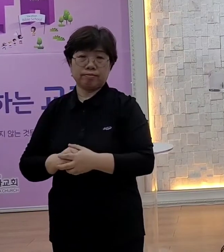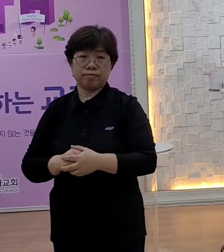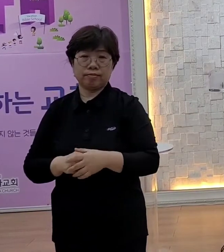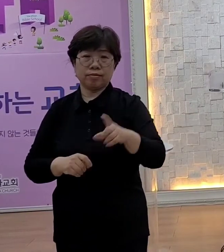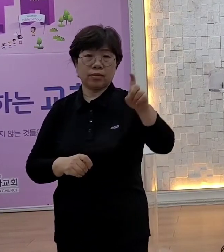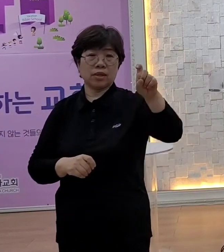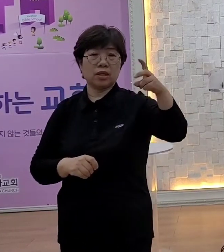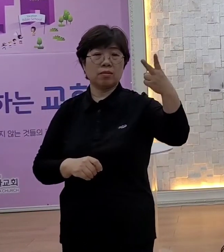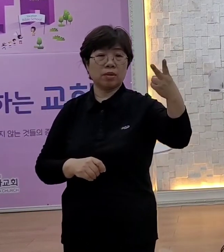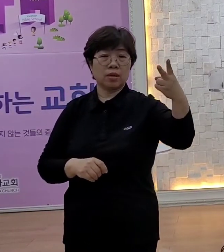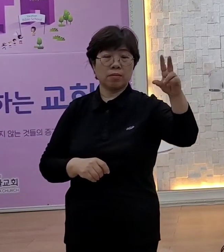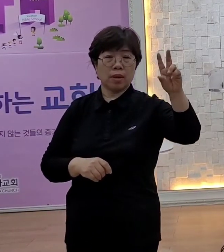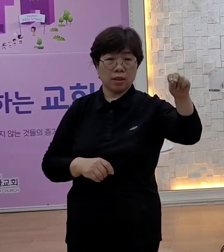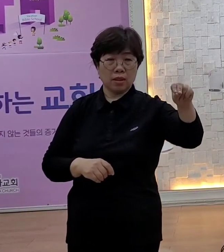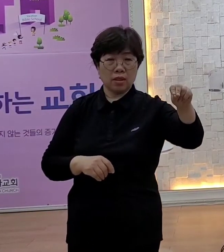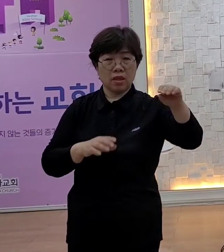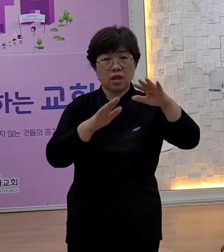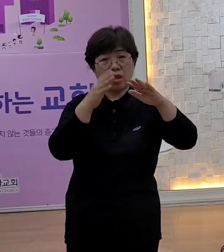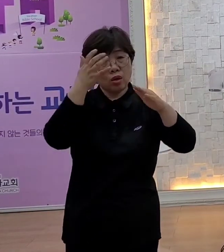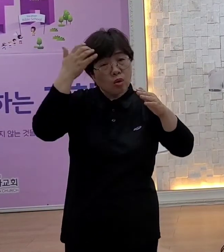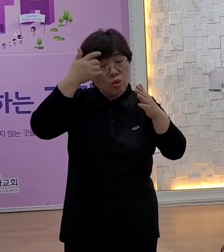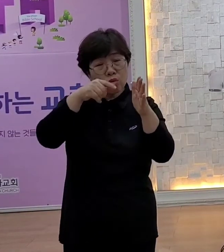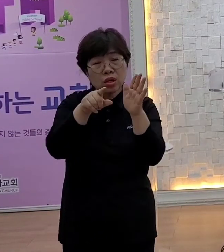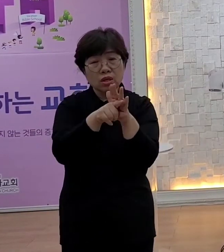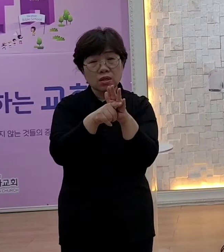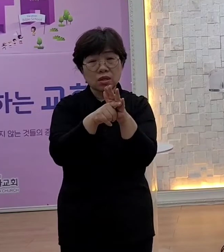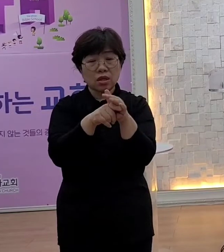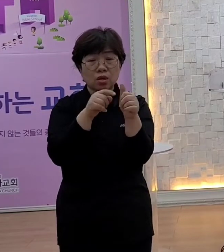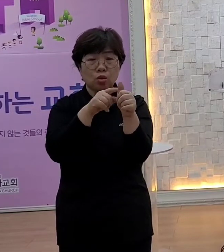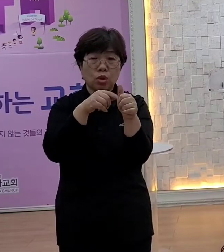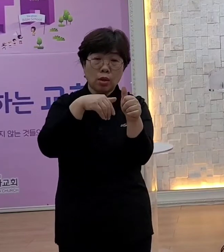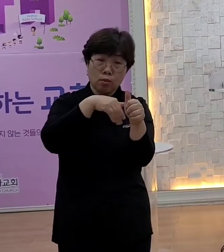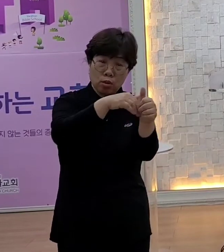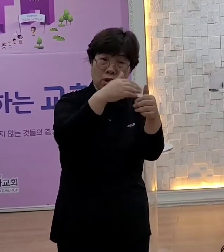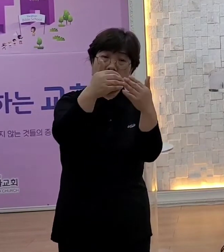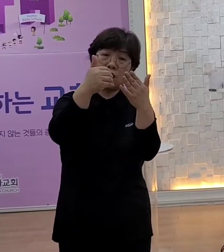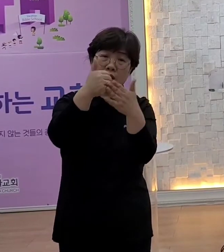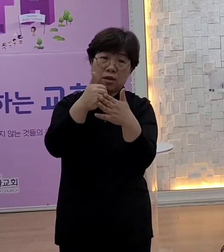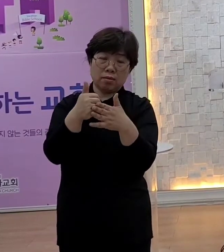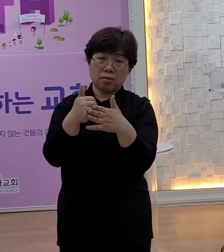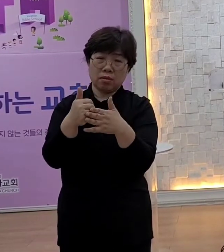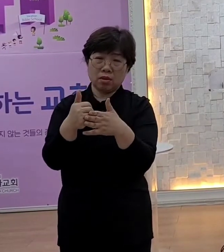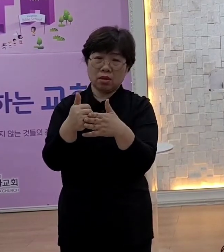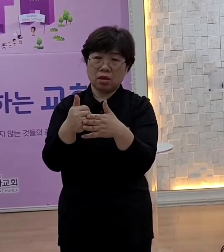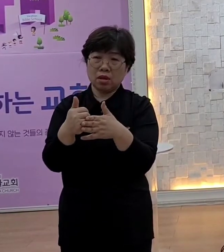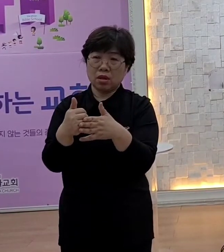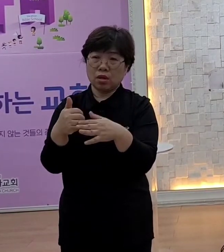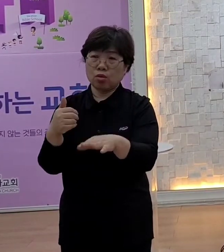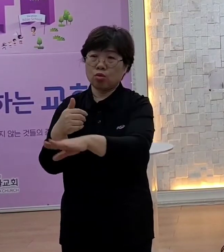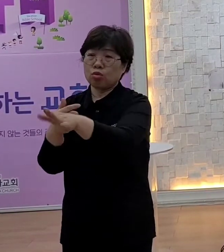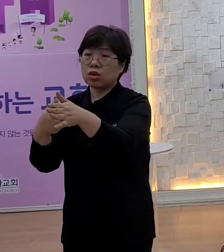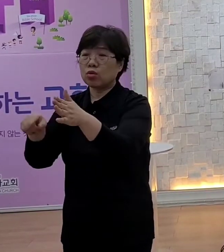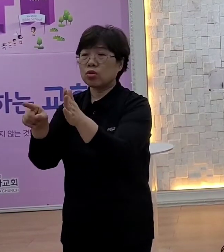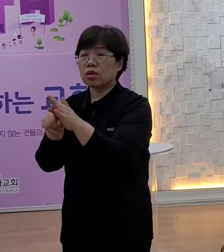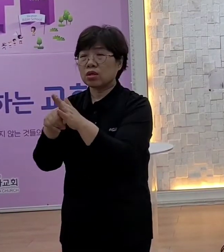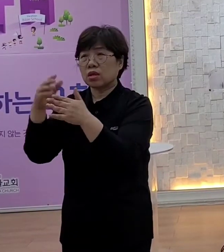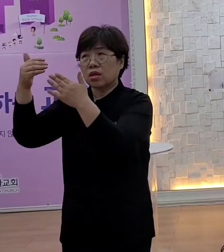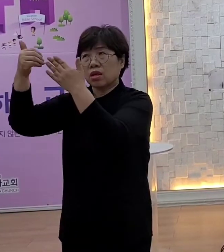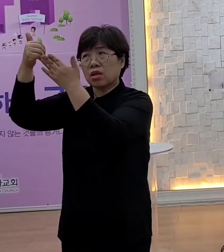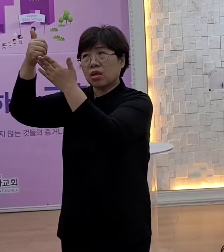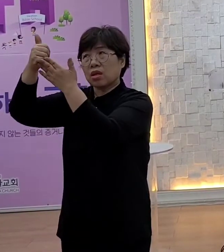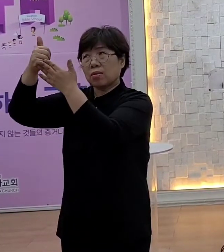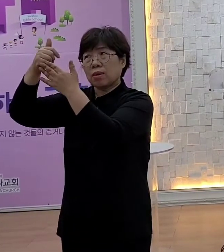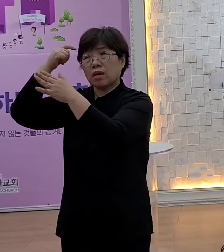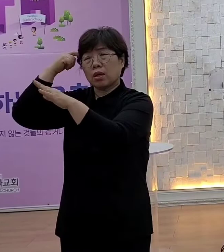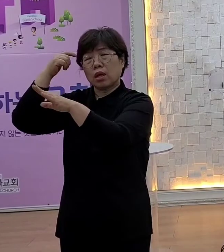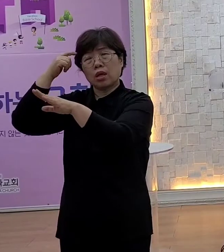12만 명의 영혼을 위해서 이 요나를 보내신 하나님이시라면 여러분 한번 생각해 보세요. 우리를 이 양산